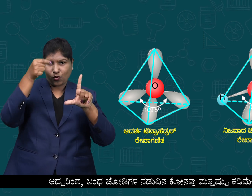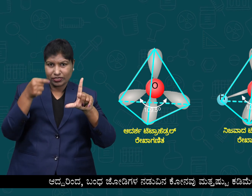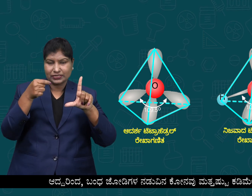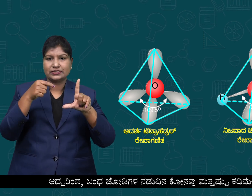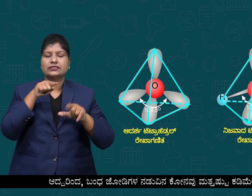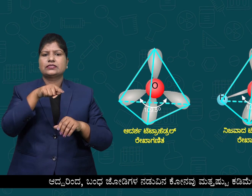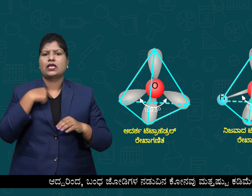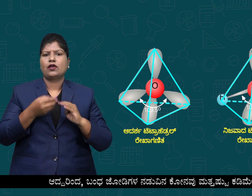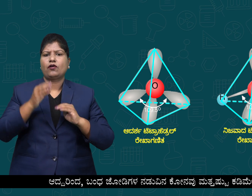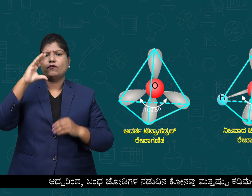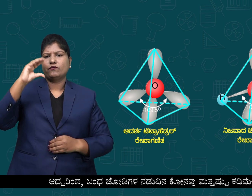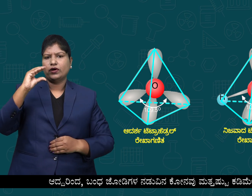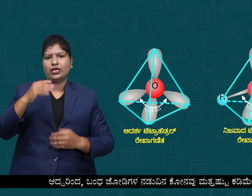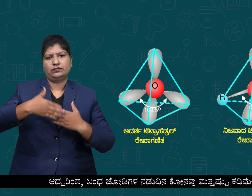ಮತ್ತಷ್ಟು ಕಡಿಮೆಯಾಗುತ್ತದೆ.